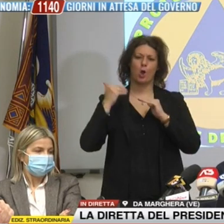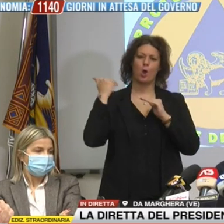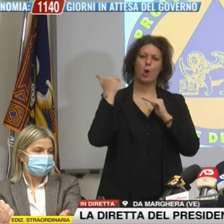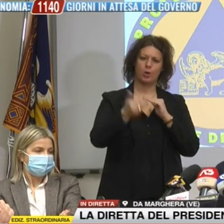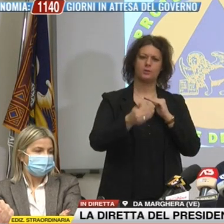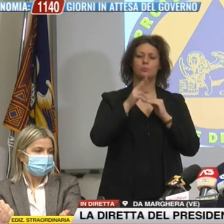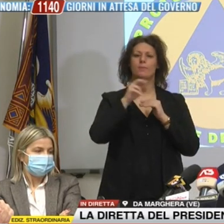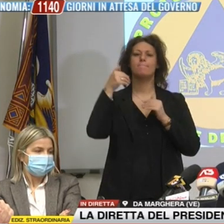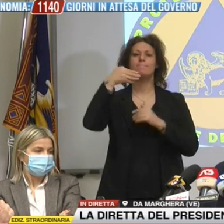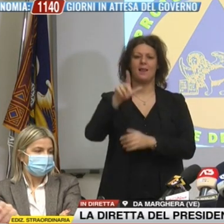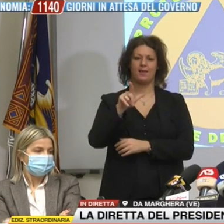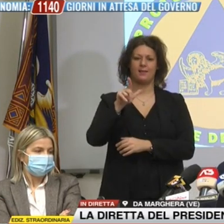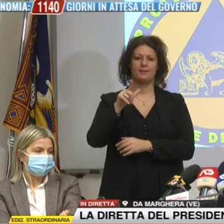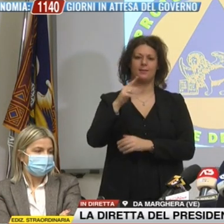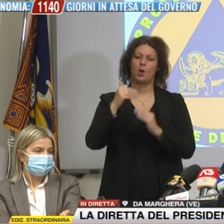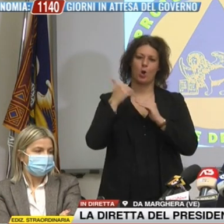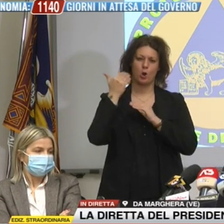precisi, ma